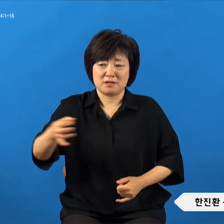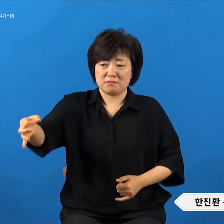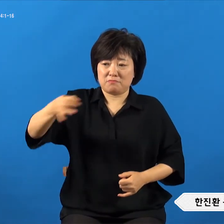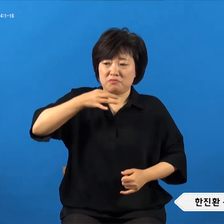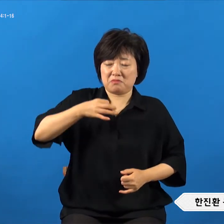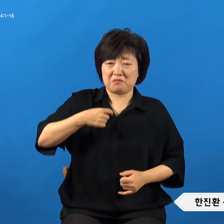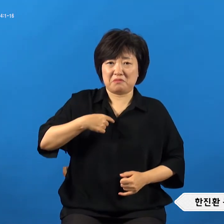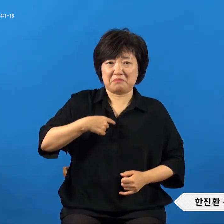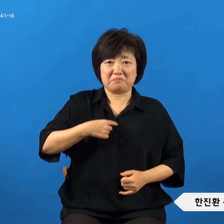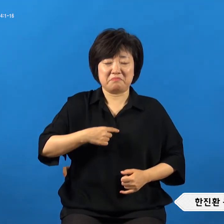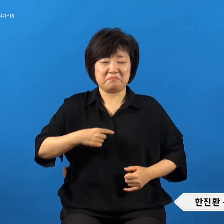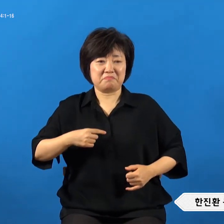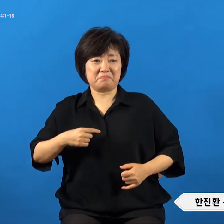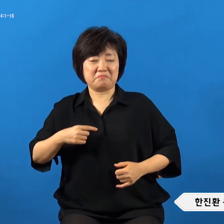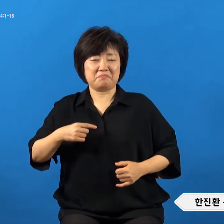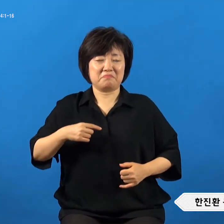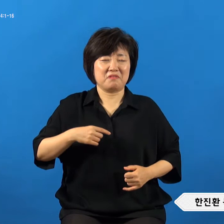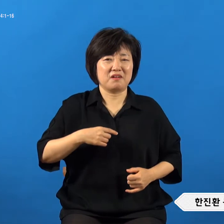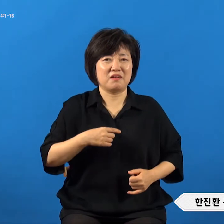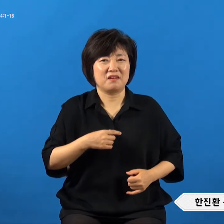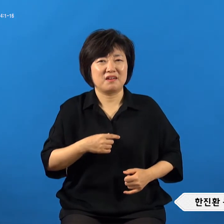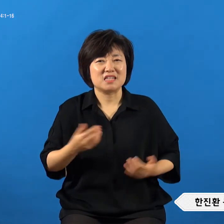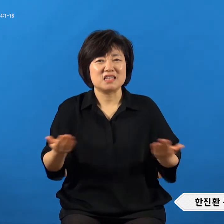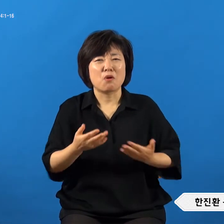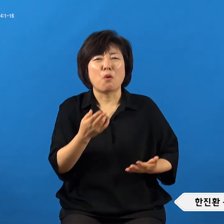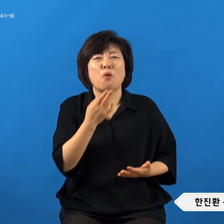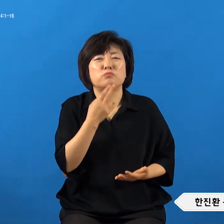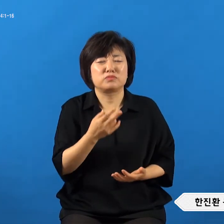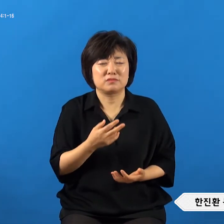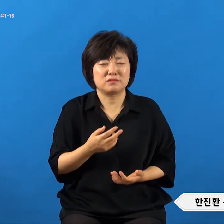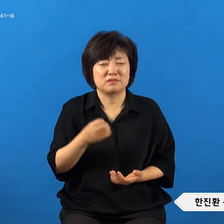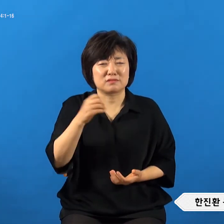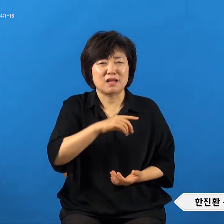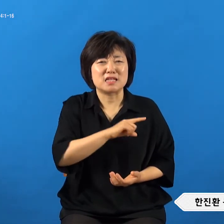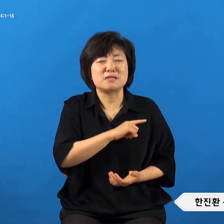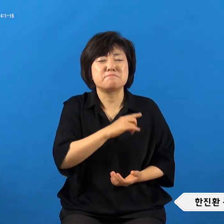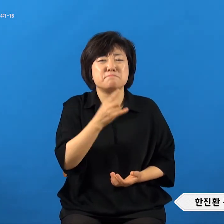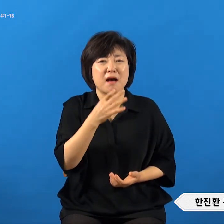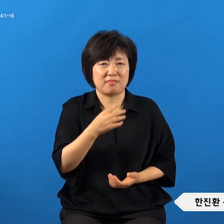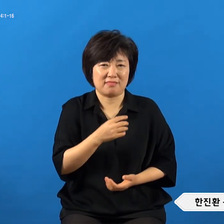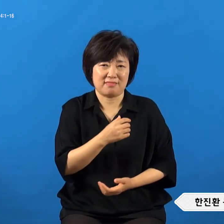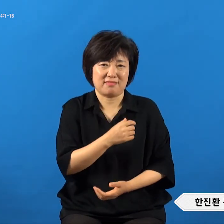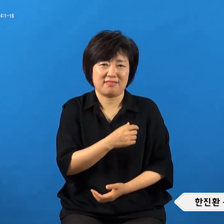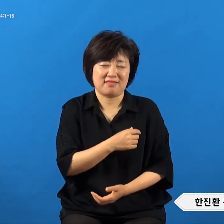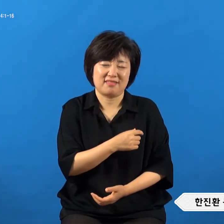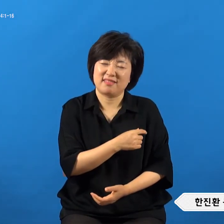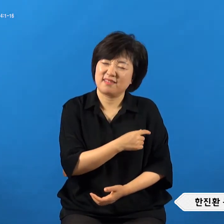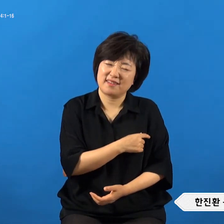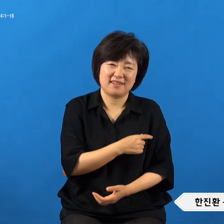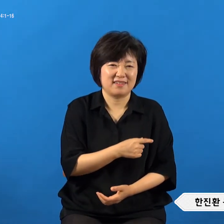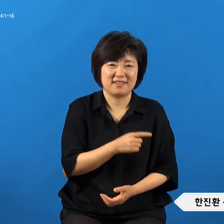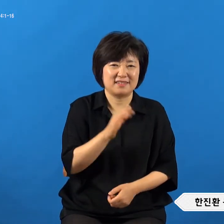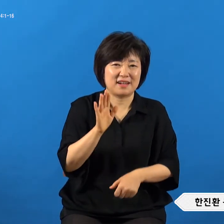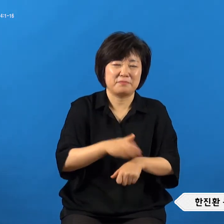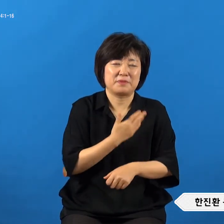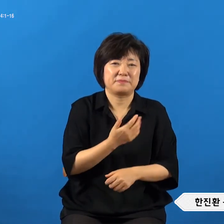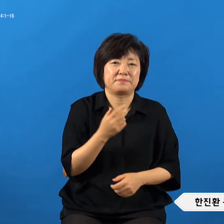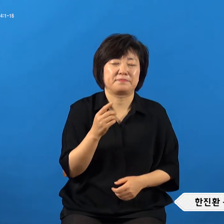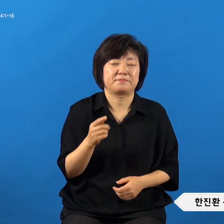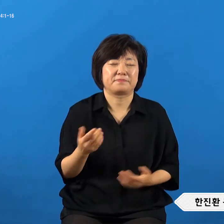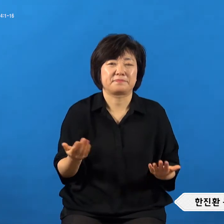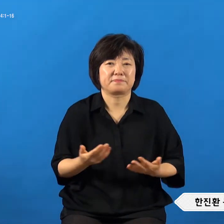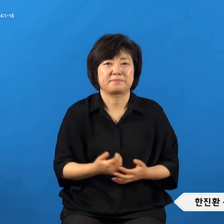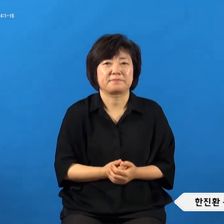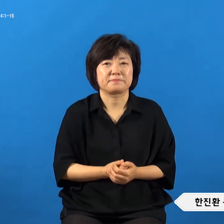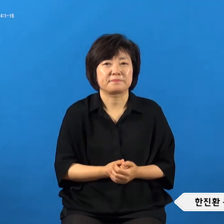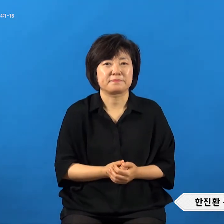그래서 에헴 하면서 일은 별로 하지 않는 분들이 종종 있습니다. 그건 잘못된 것입니다.